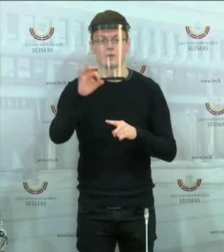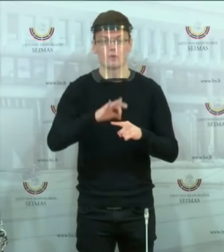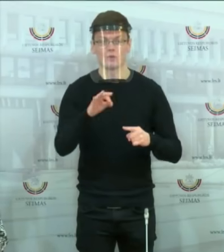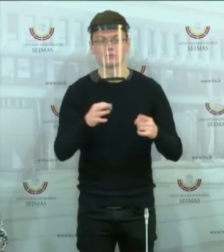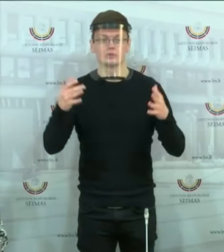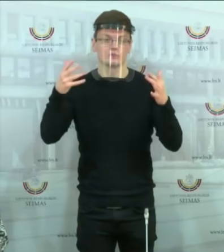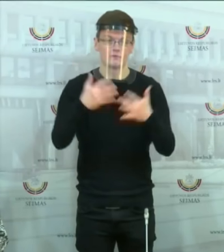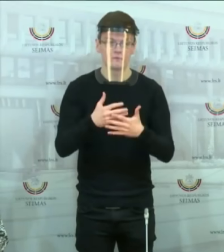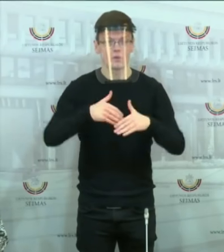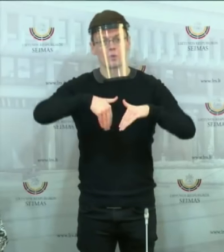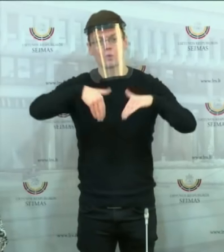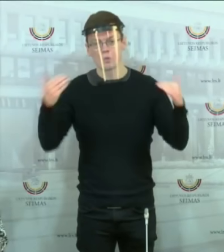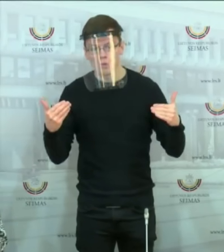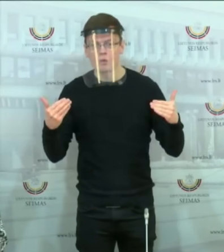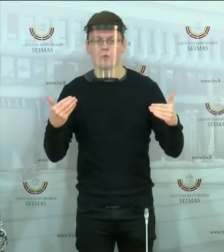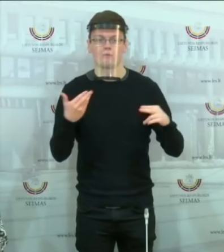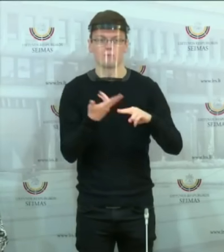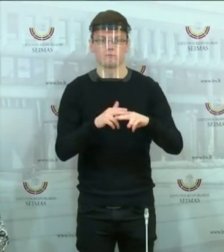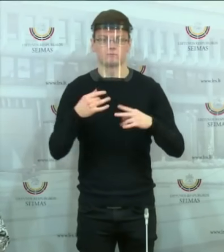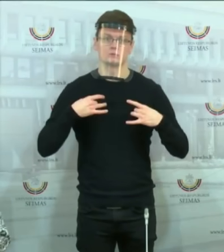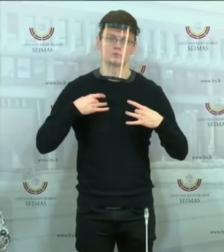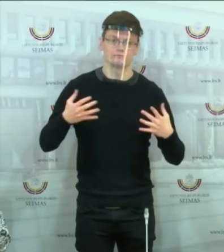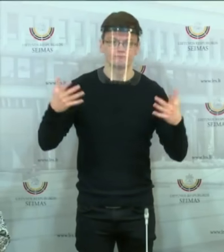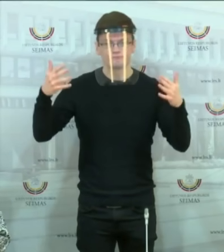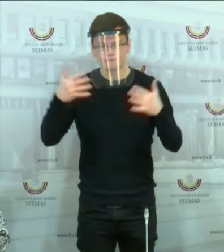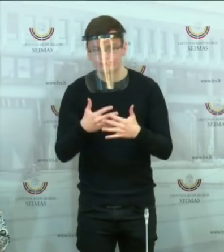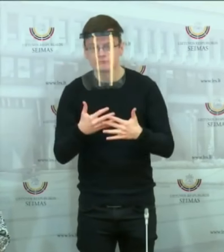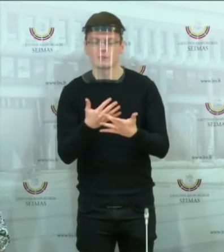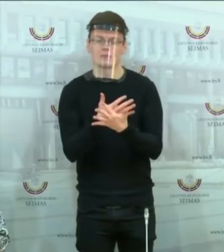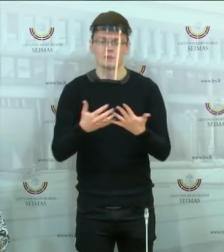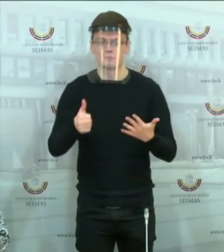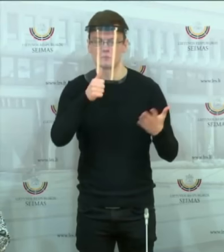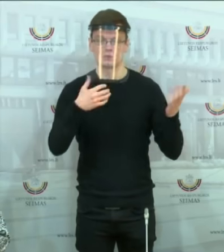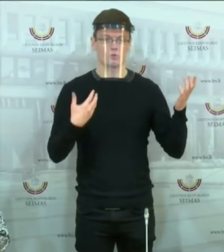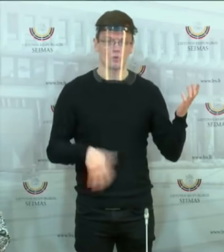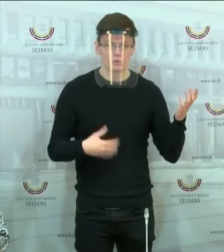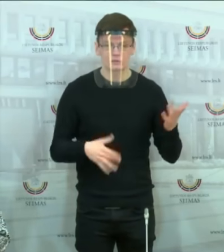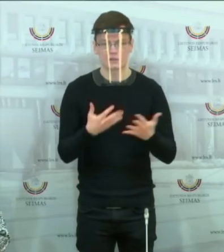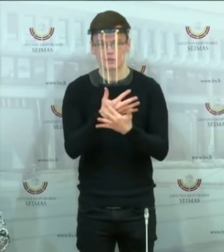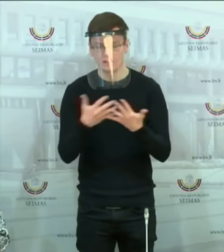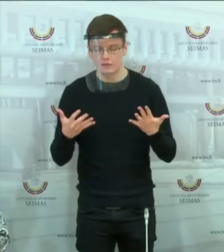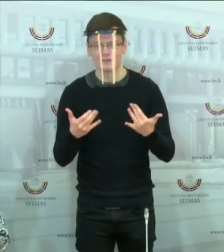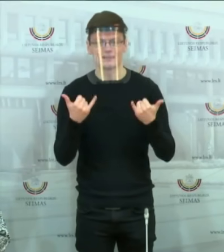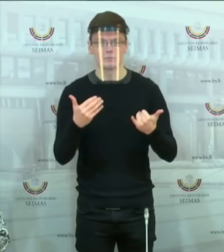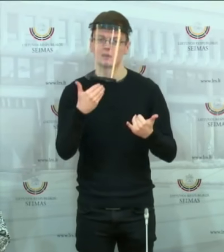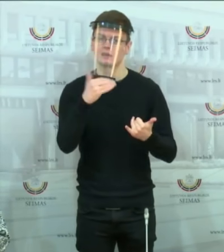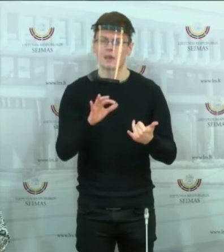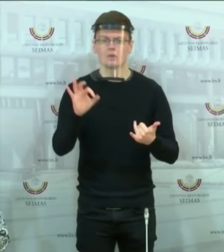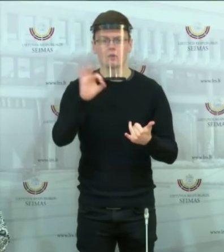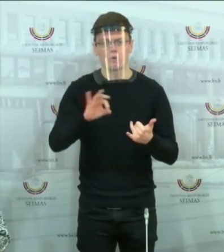renginiai, masiniai susibūrimai, vat buvo klausimai jo apie koncertus, apie kitus dalykus, tai aš manau, kad kol nebus aišku dėl tų